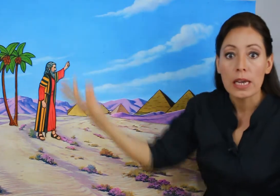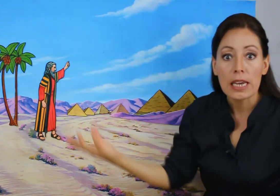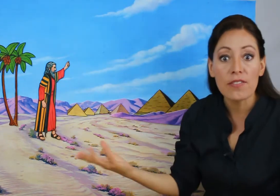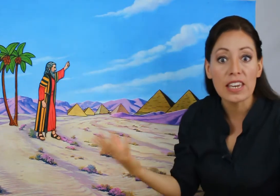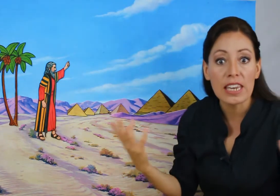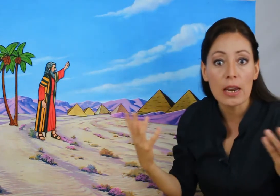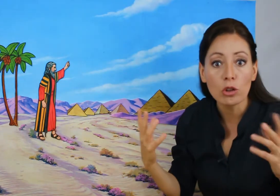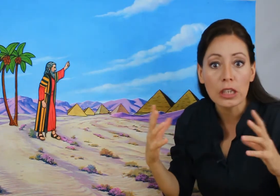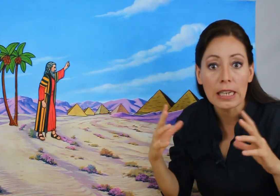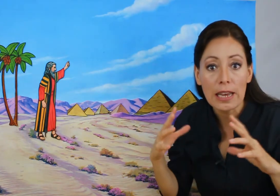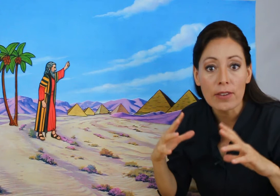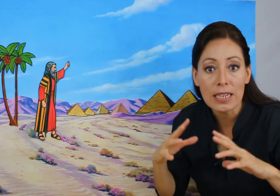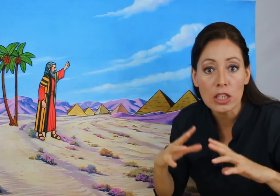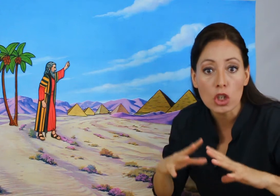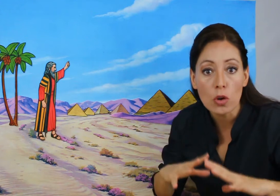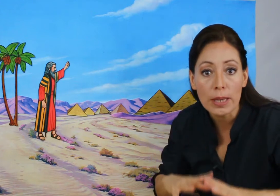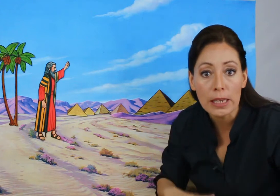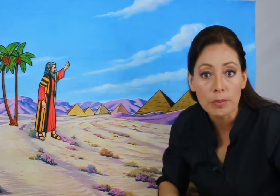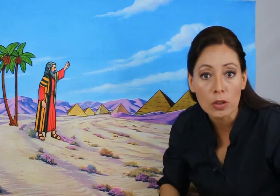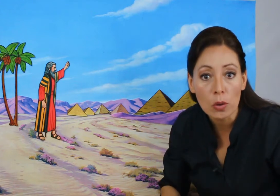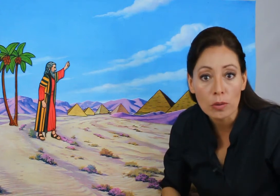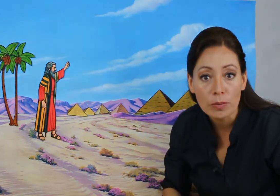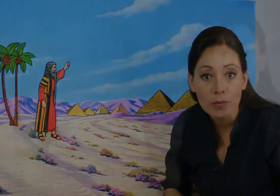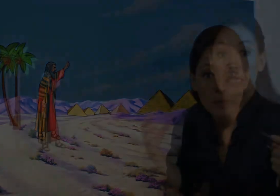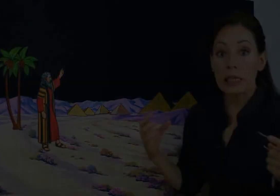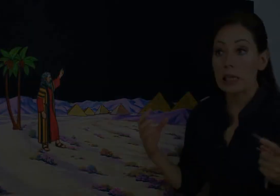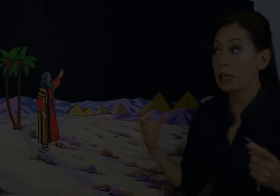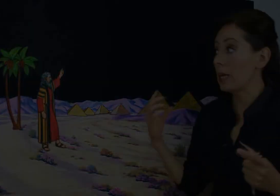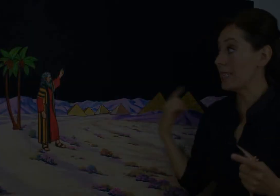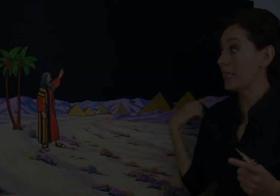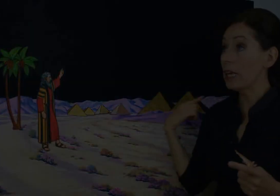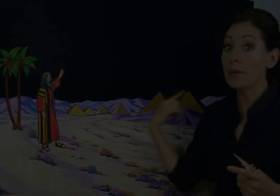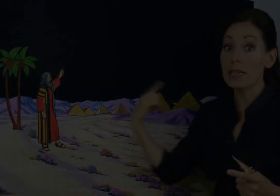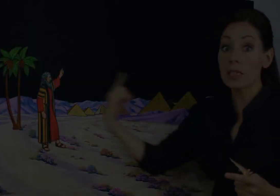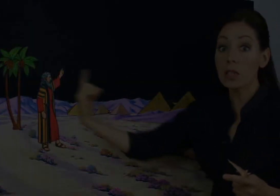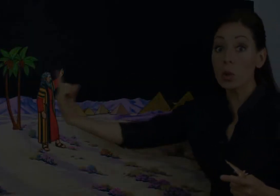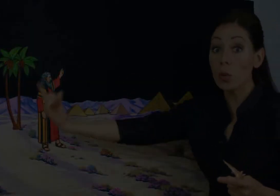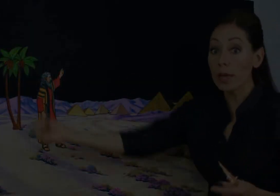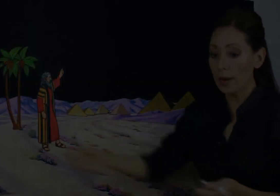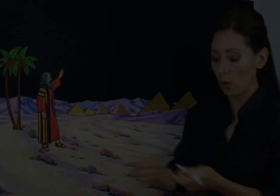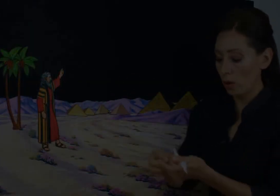y vinieron tinieblas sobre Egipto. Y las tinieblas cubrieron.